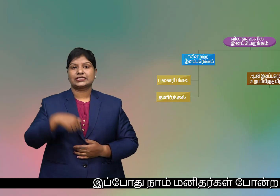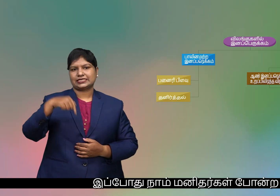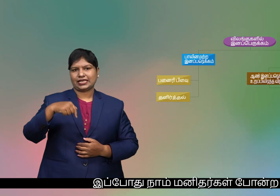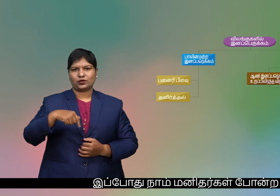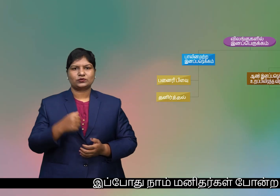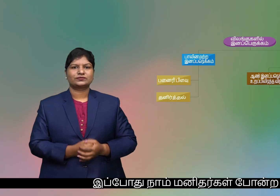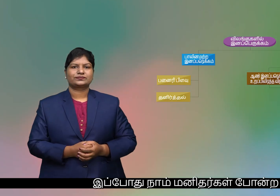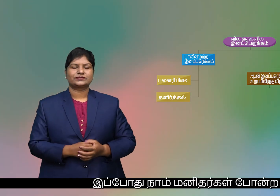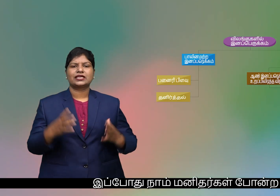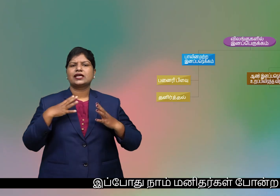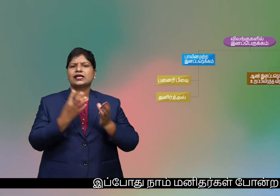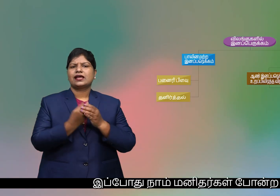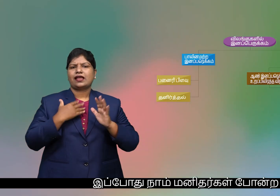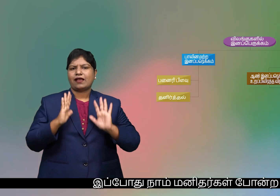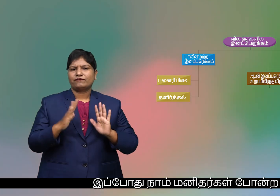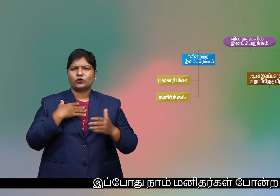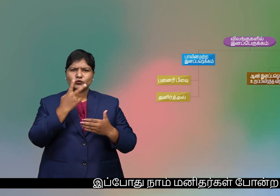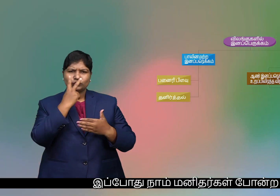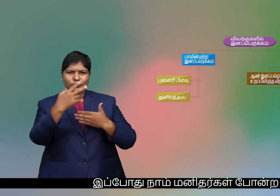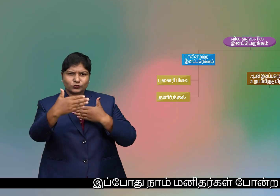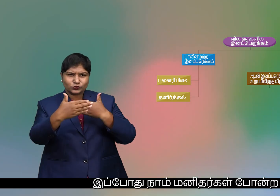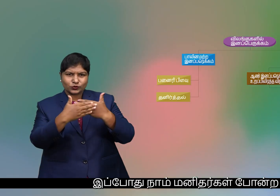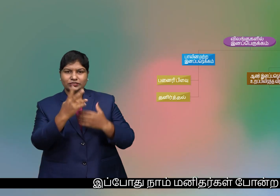இப்போது நாம் மனிதர்கள் போன்ற